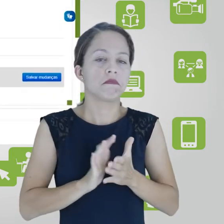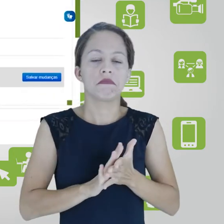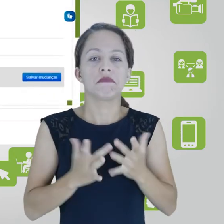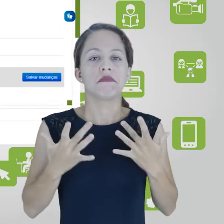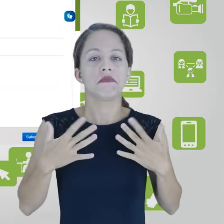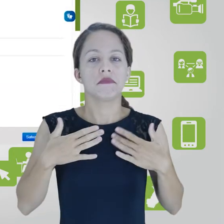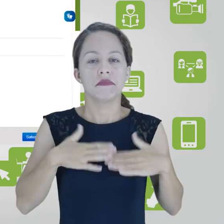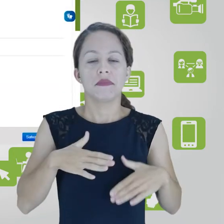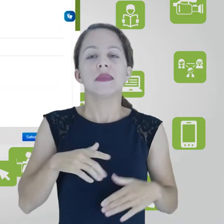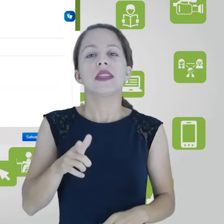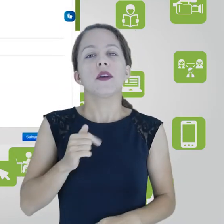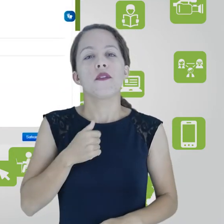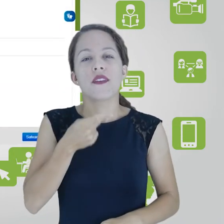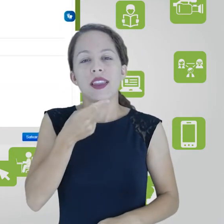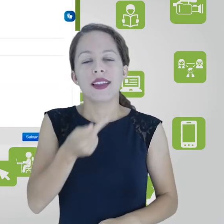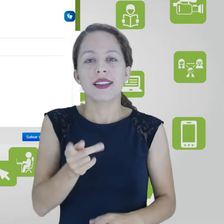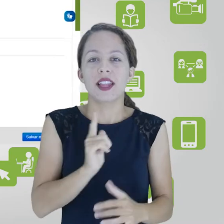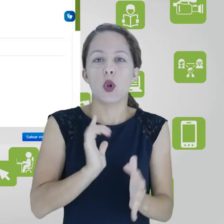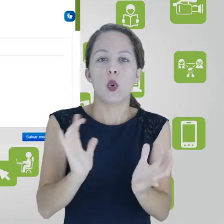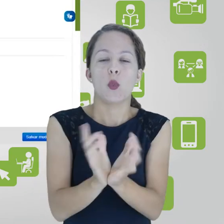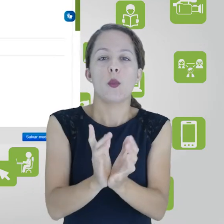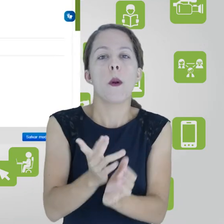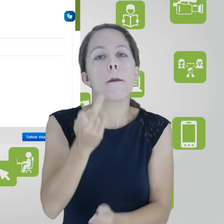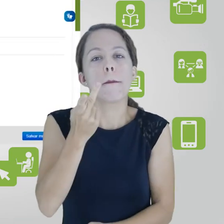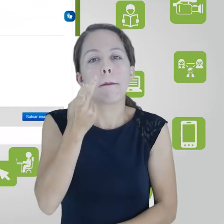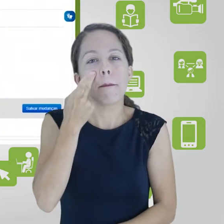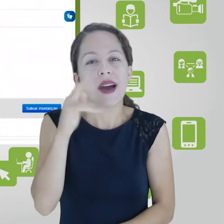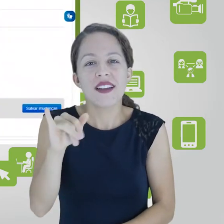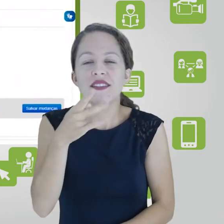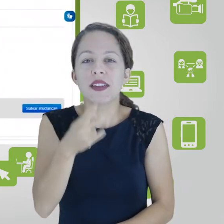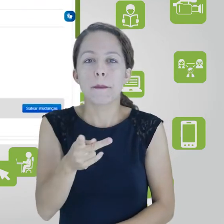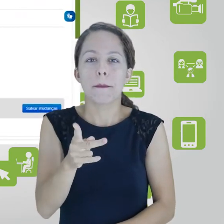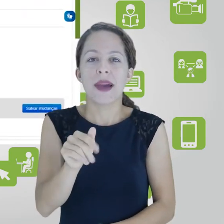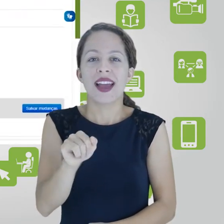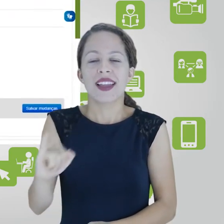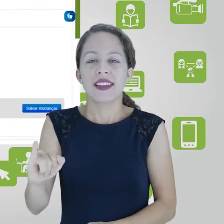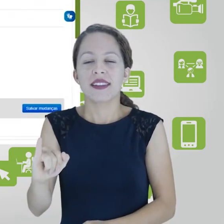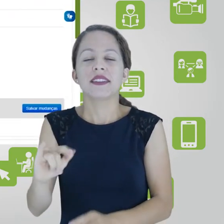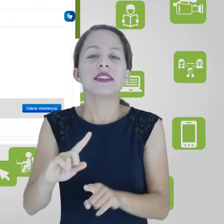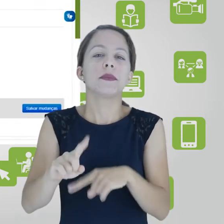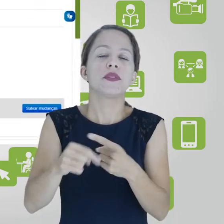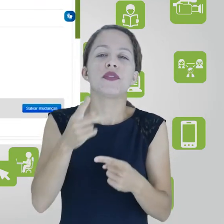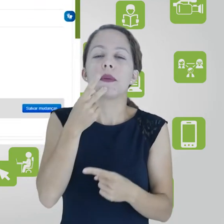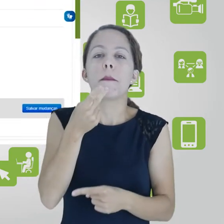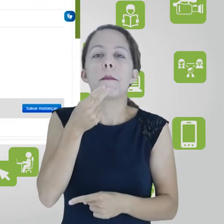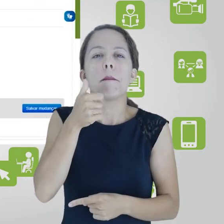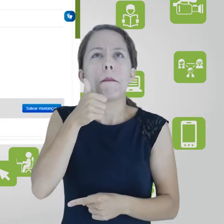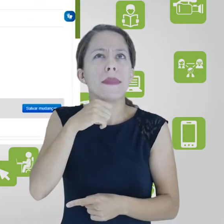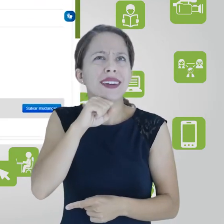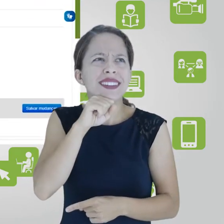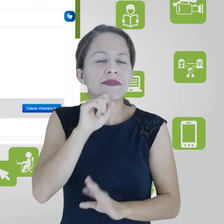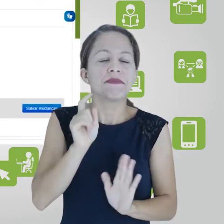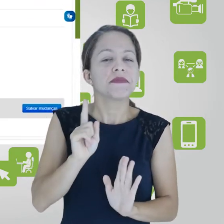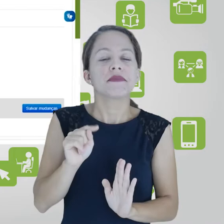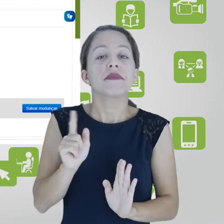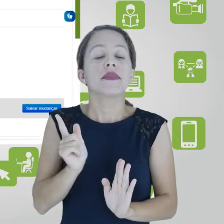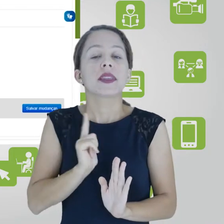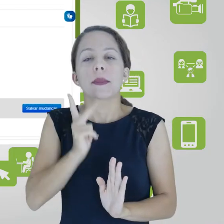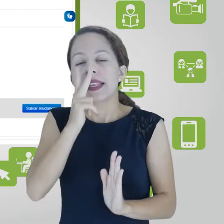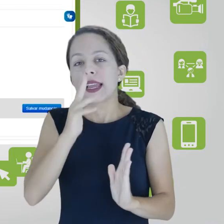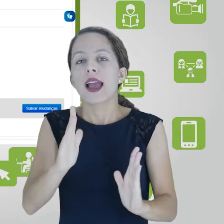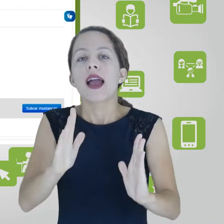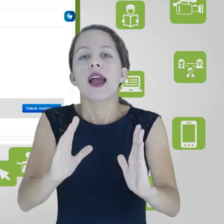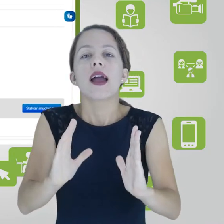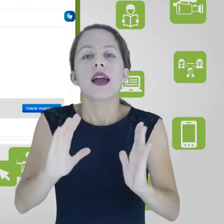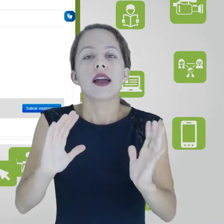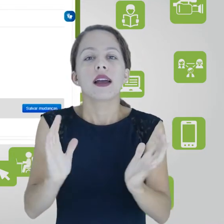Aqui, ó, categoria pai, né? Eu acho que eu falei mãe, mas é categoria mãe, pai. A gente vai aqui,